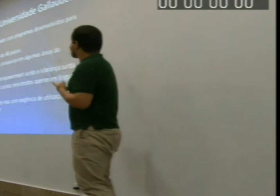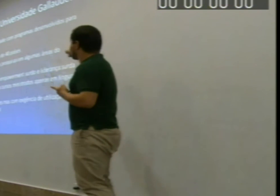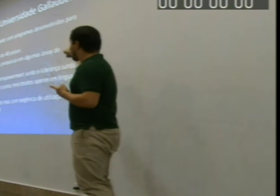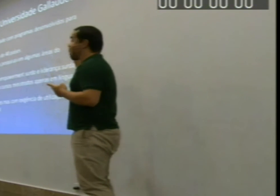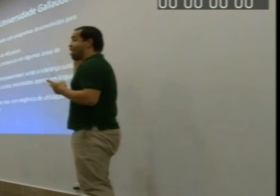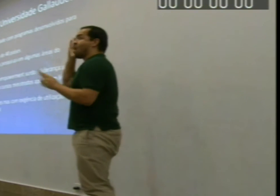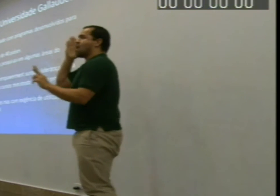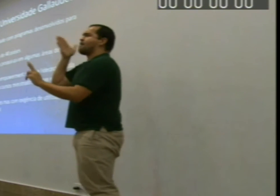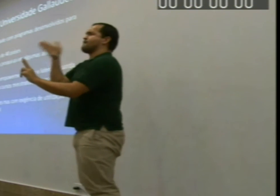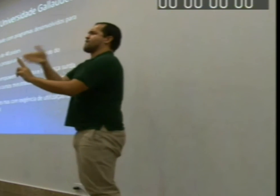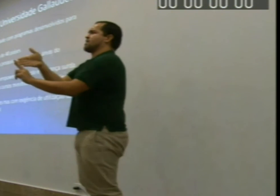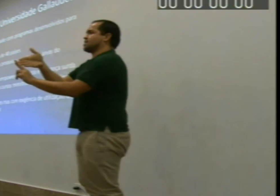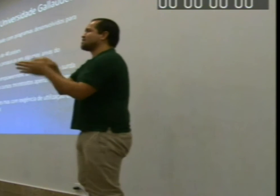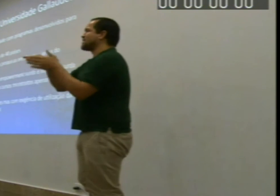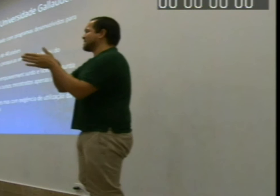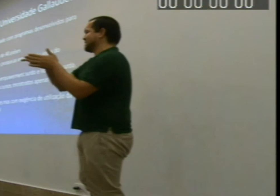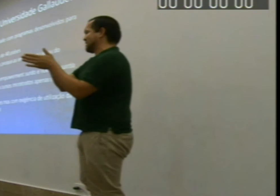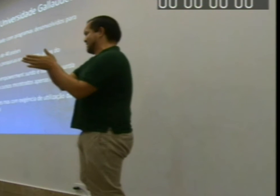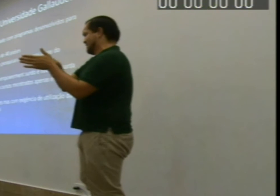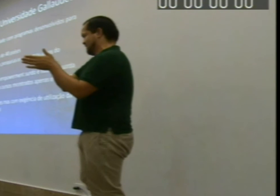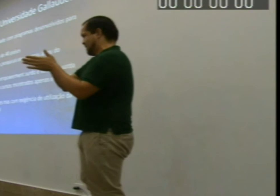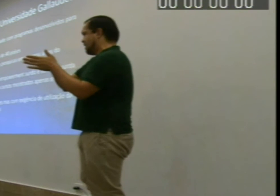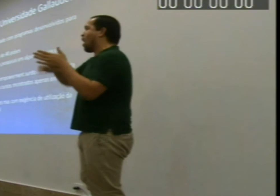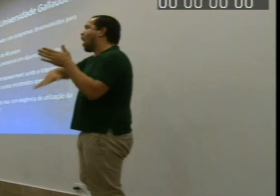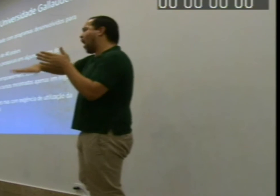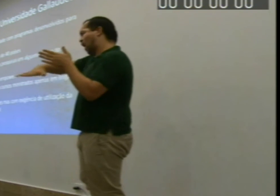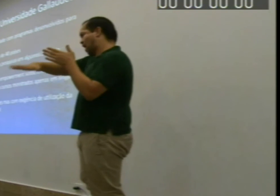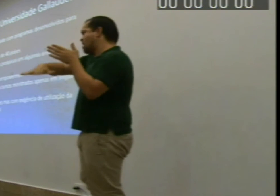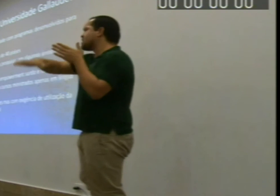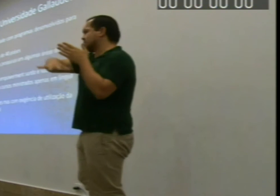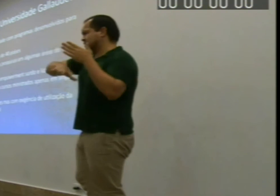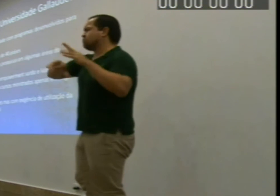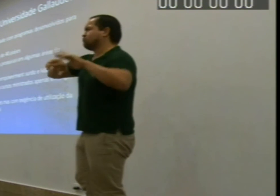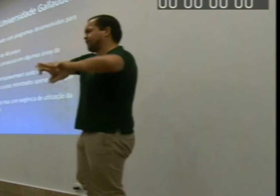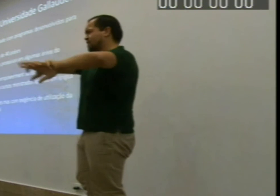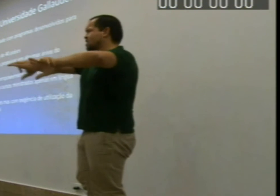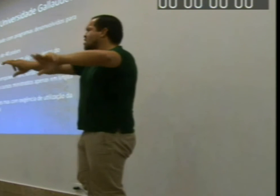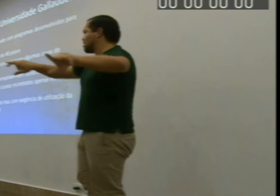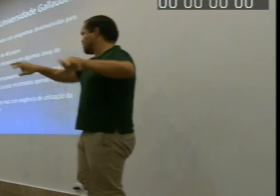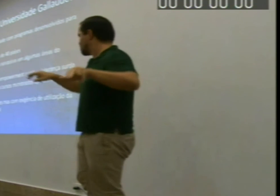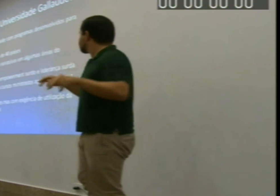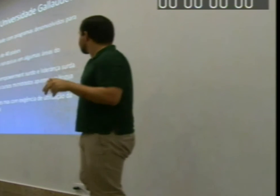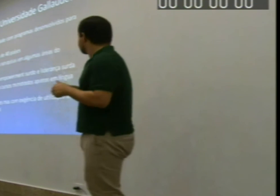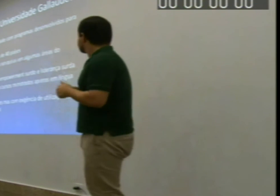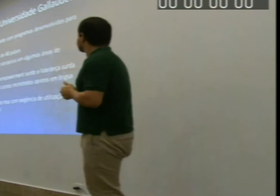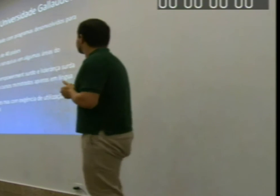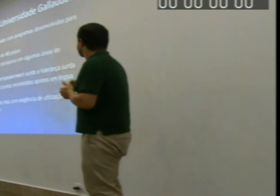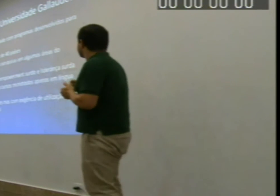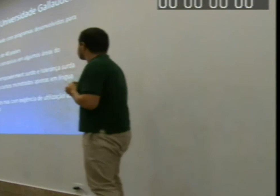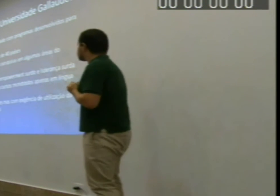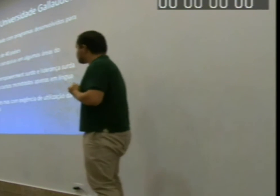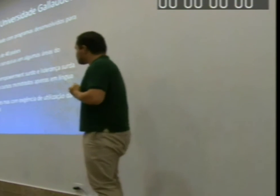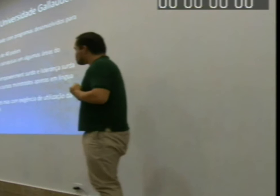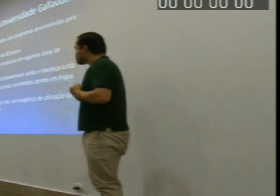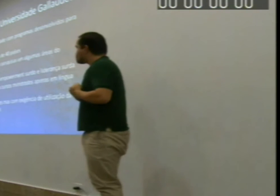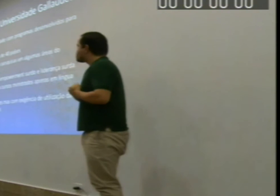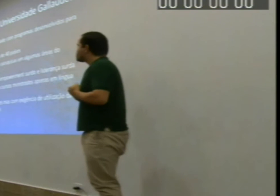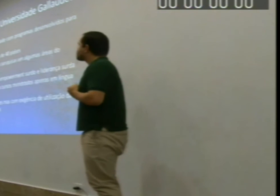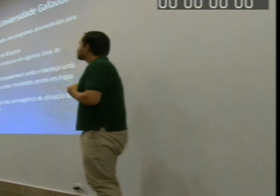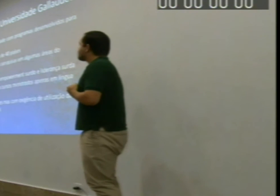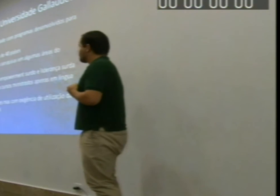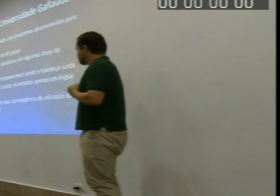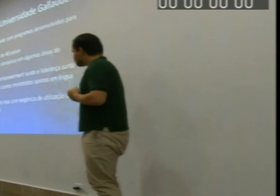a gud ela também é referência nas áreas de de surdo e também da